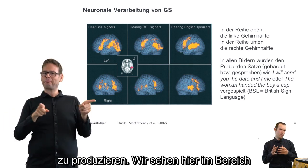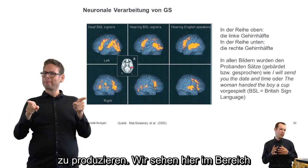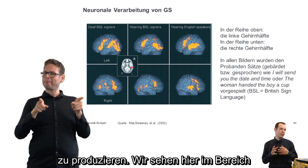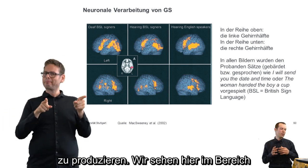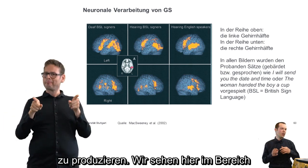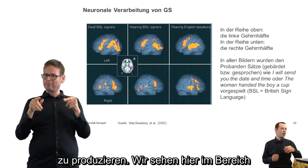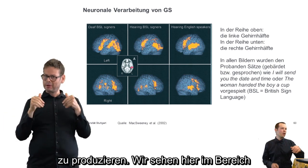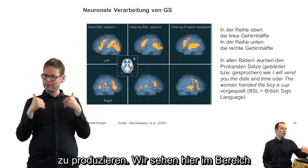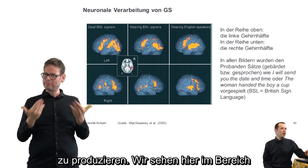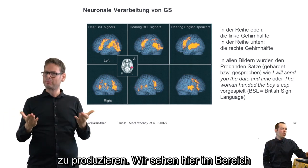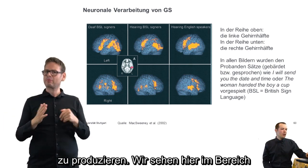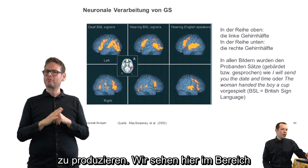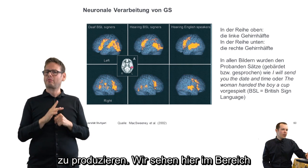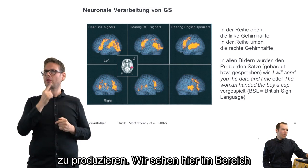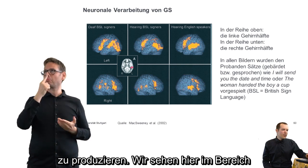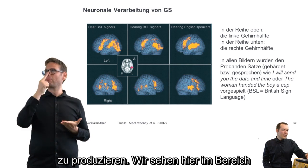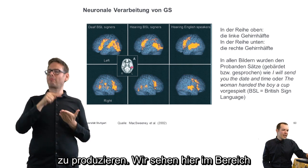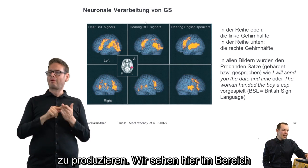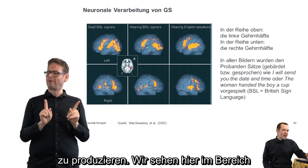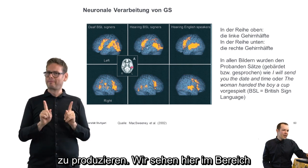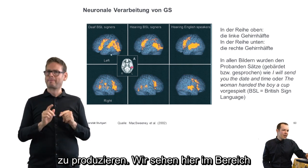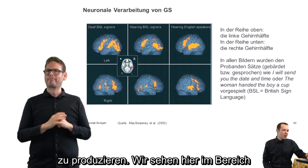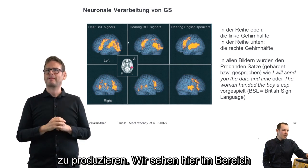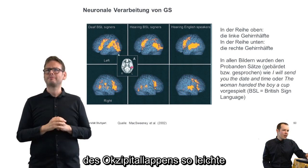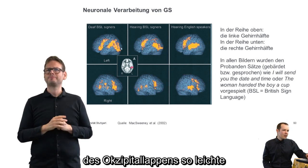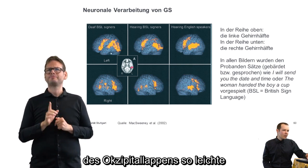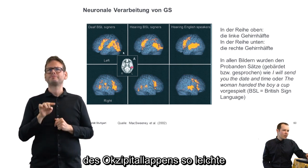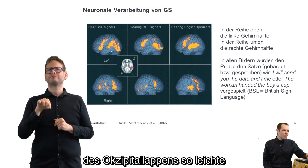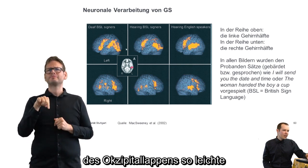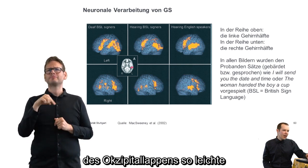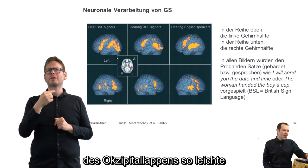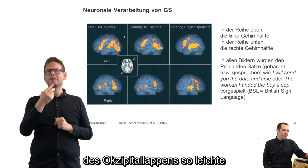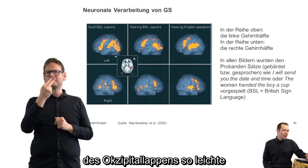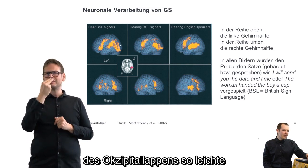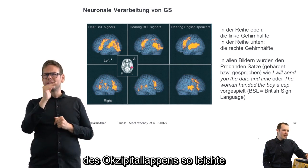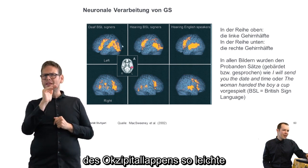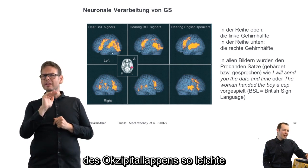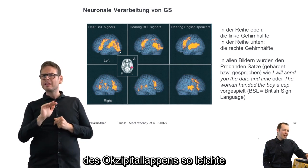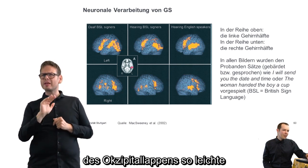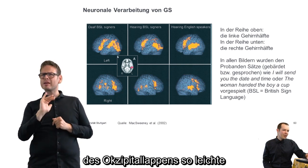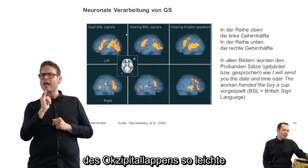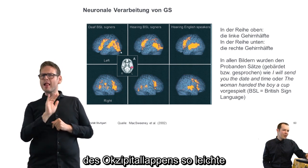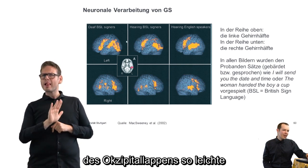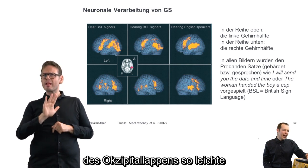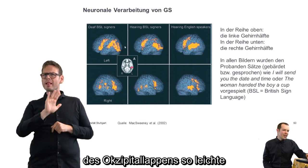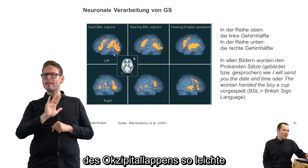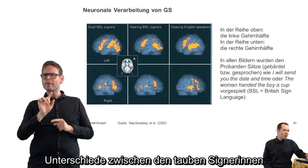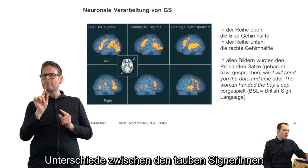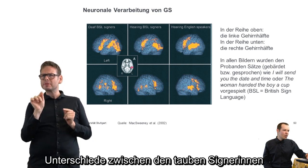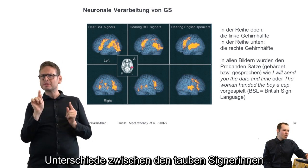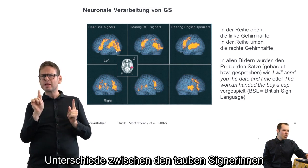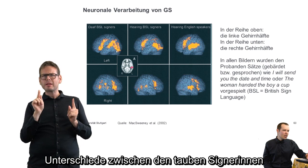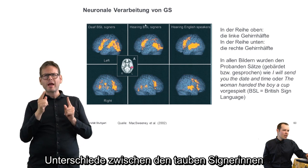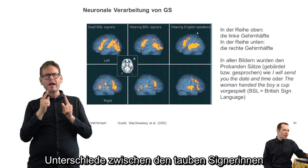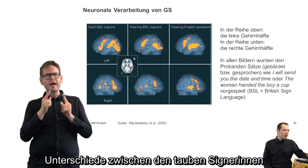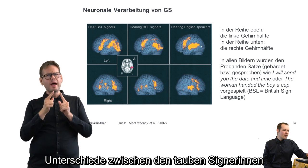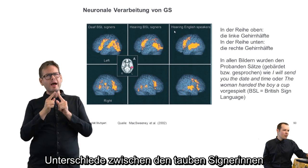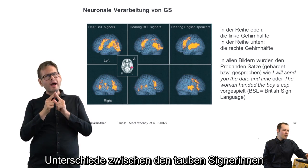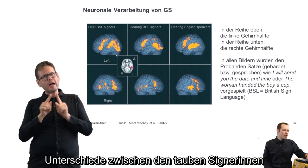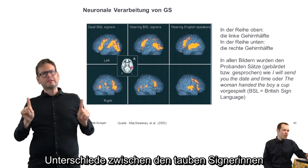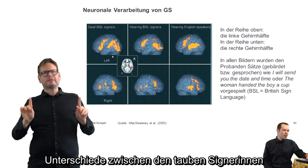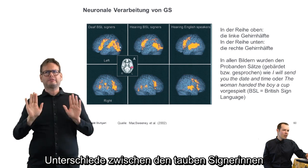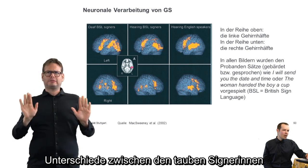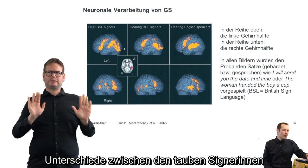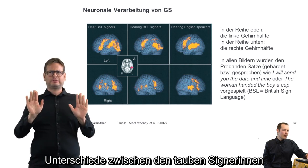produzieren wir sehen hier im Bereich des Optifitallappens so leichte Unterschiede